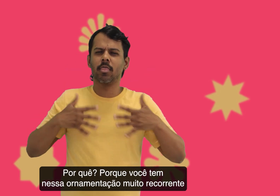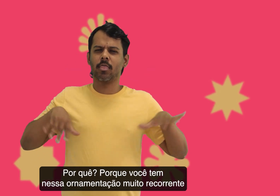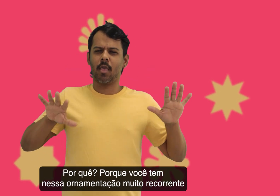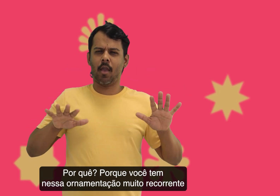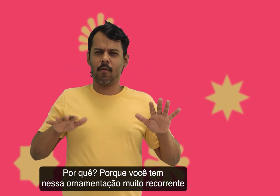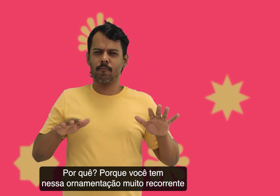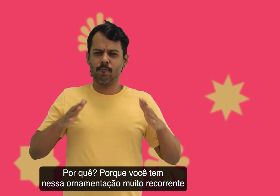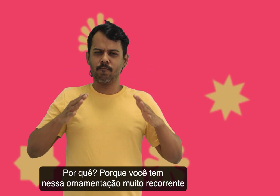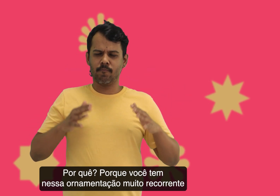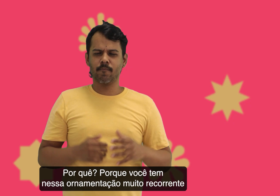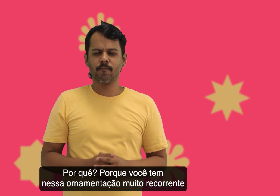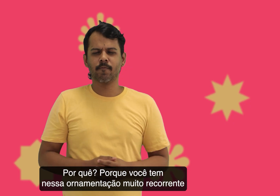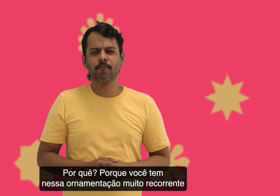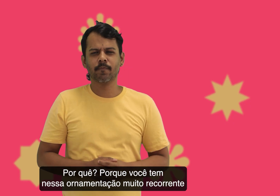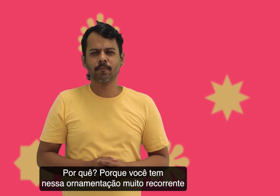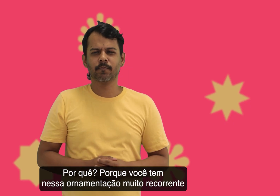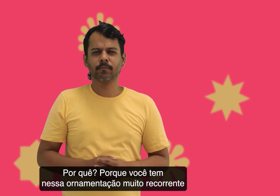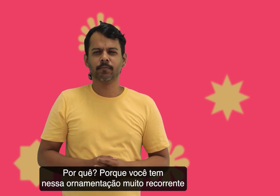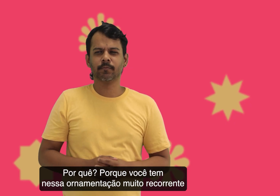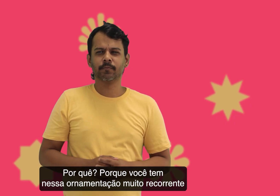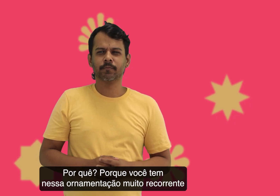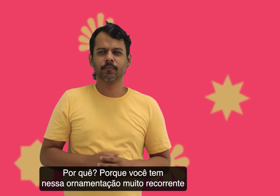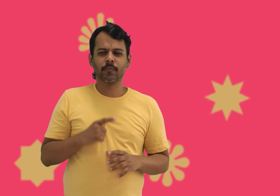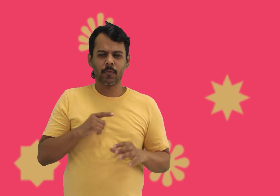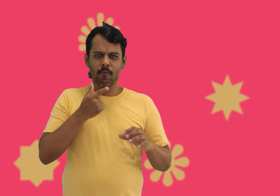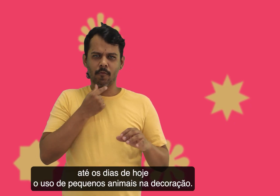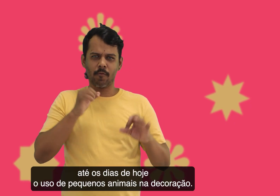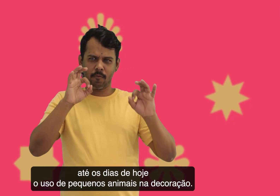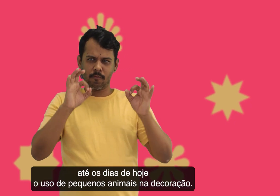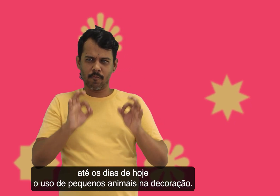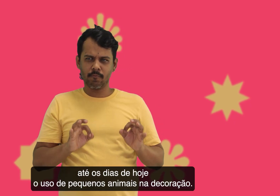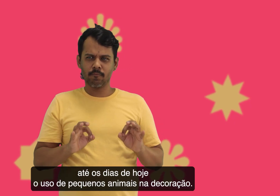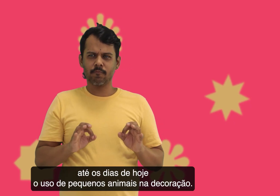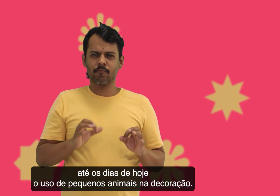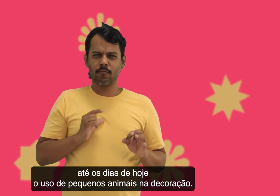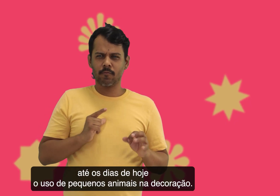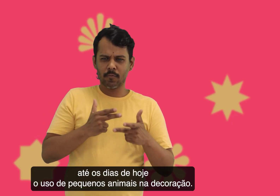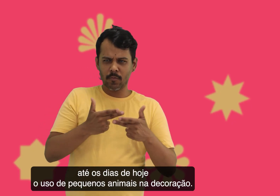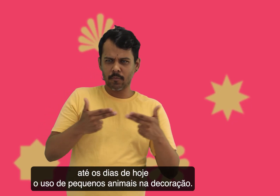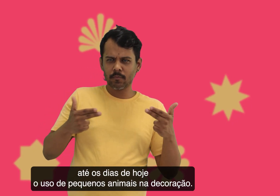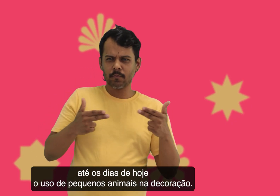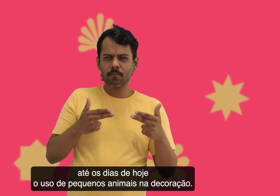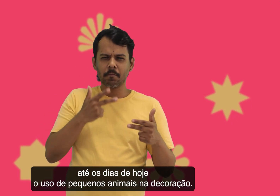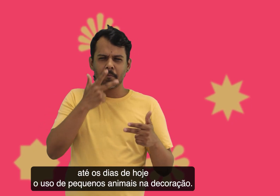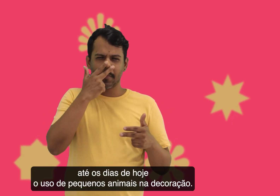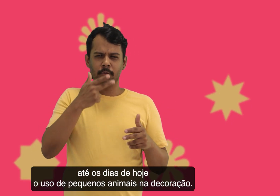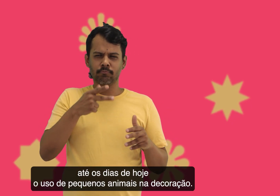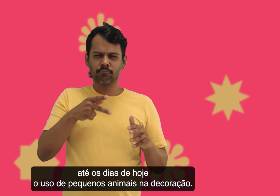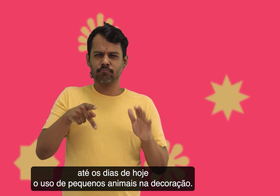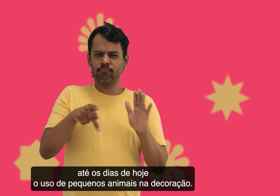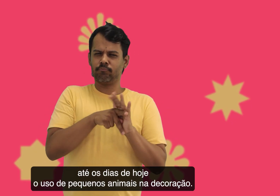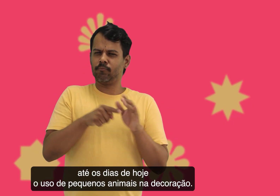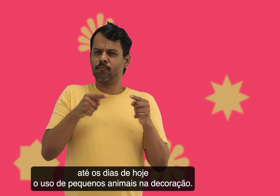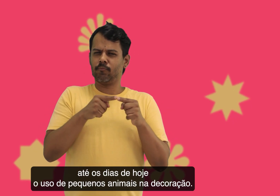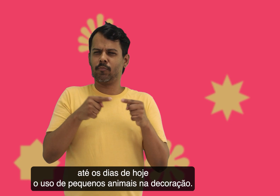Porque você tem nessa ornamentação muito recorrente, até os dias de hoje, o uso de pequenos animais